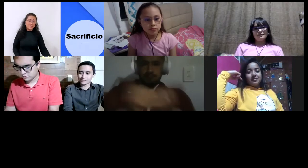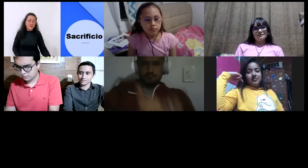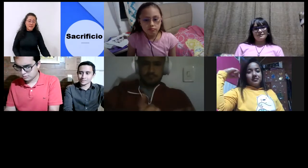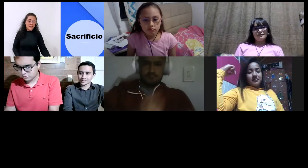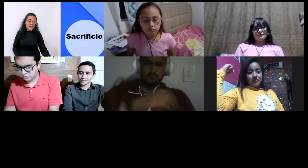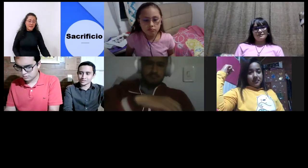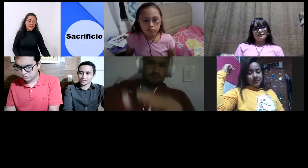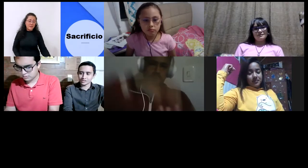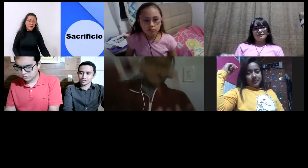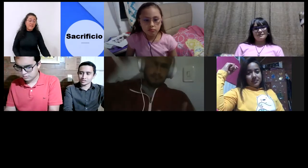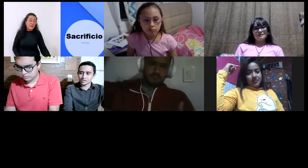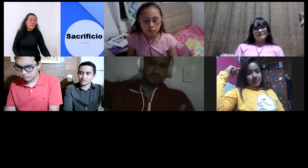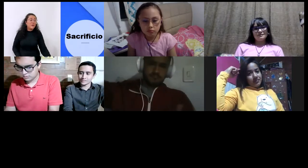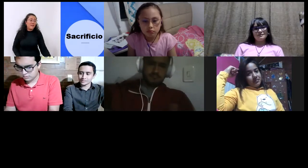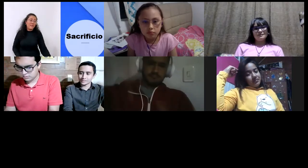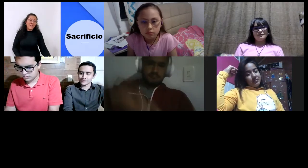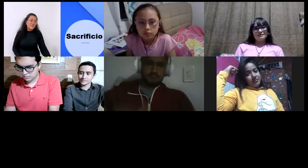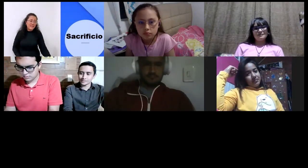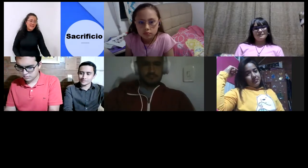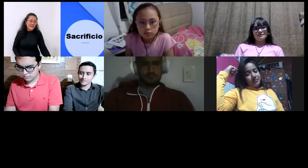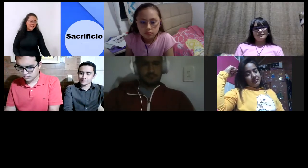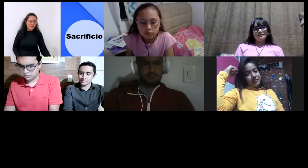una palabra muy importante de explicar también